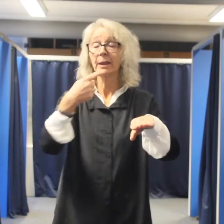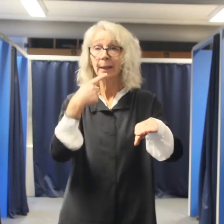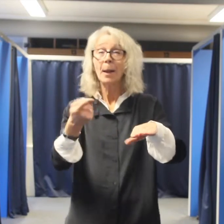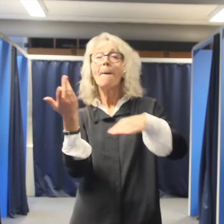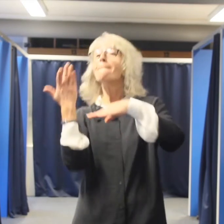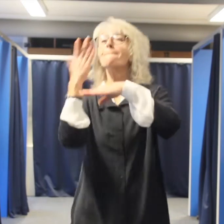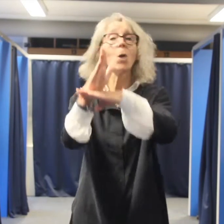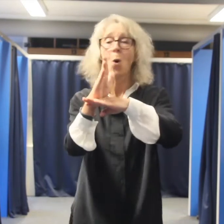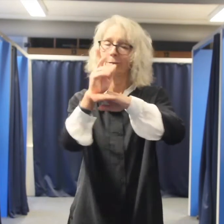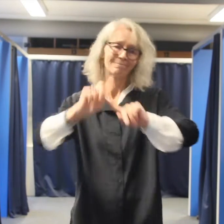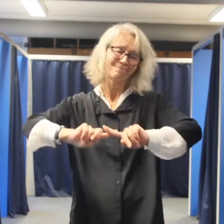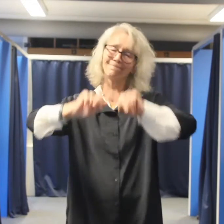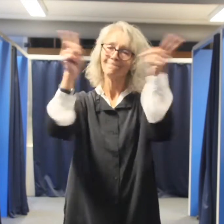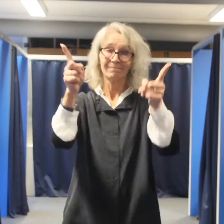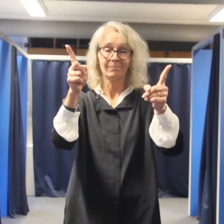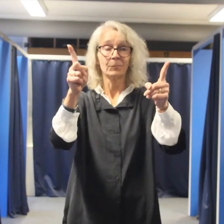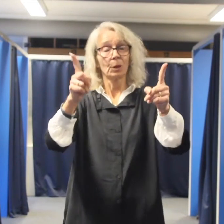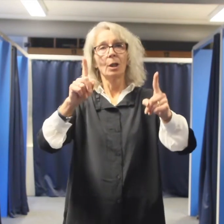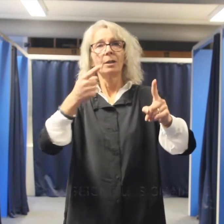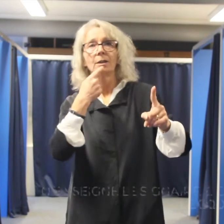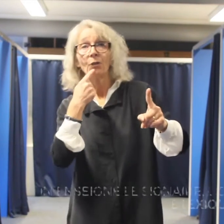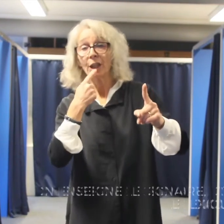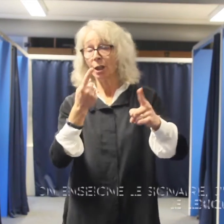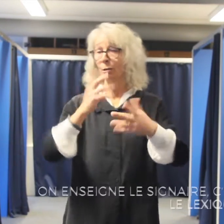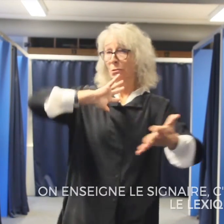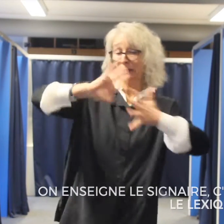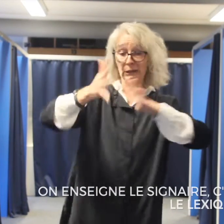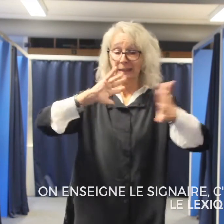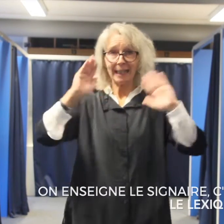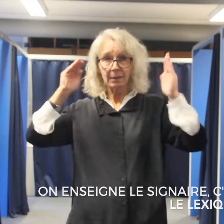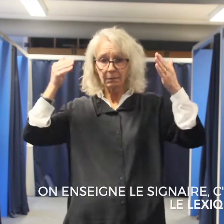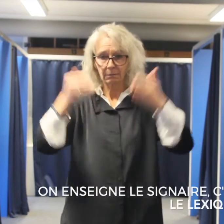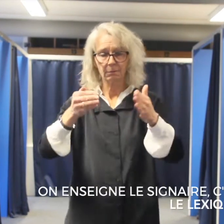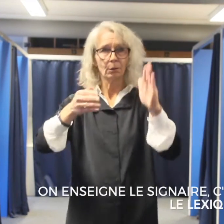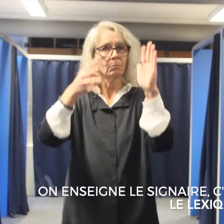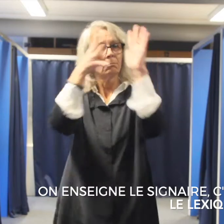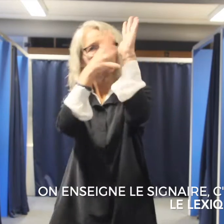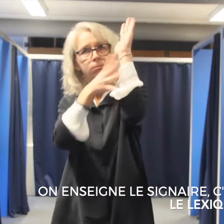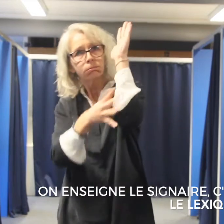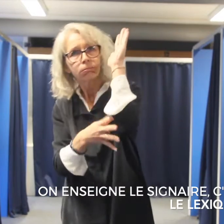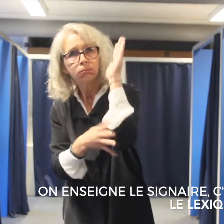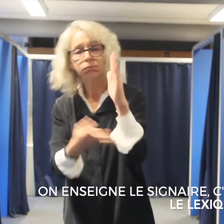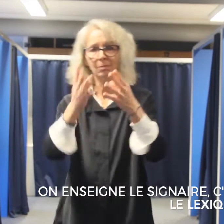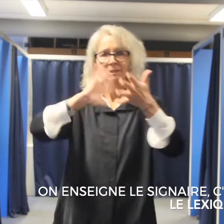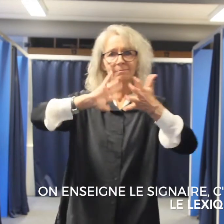montrer, où évidemment sont enseignés ce qu'on appelle le signaire, c'est-à-dire le lexique standard,